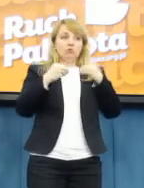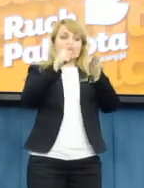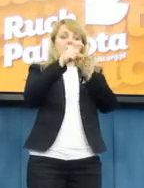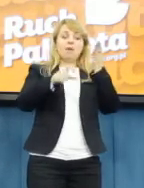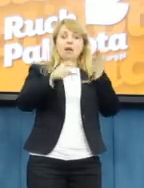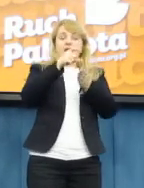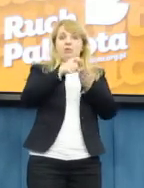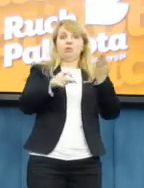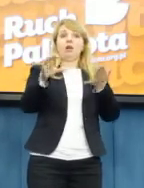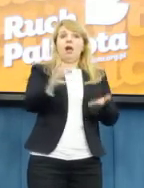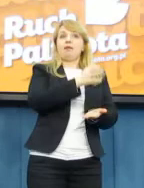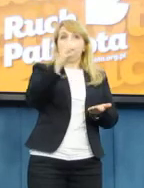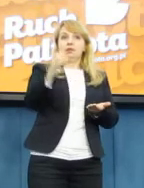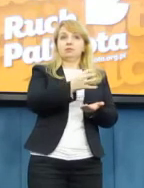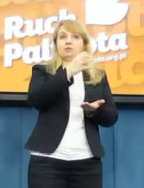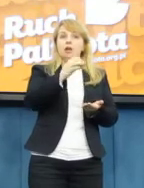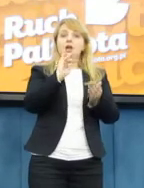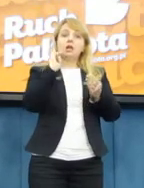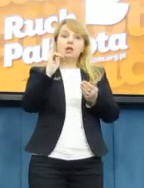bardzo dużo.